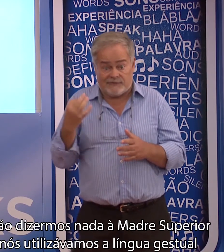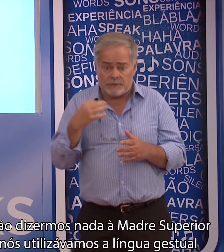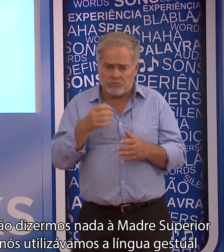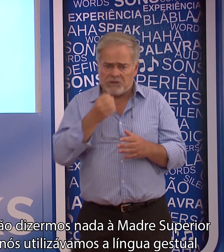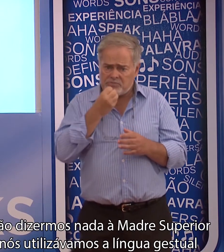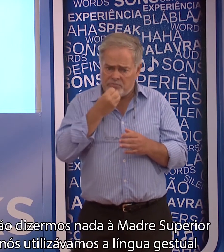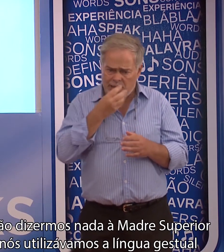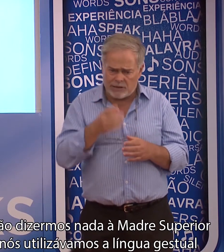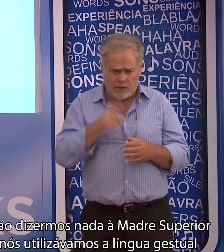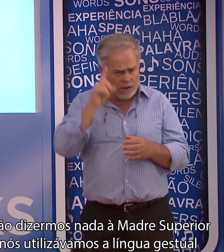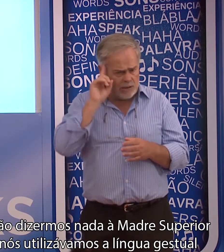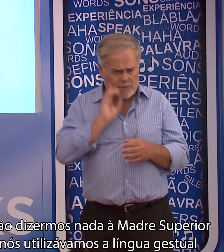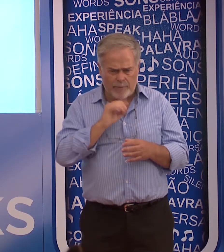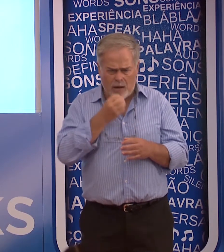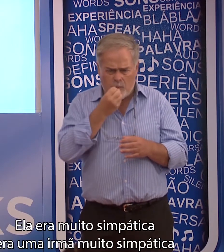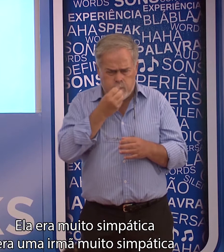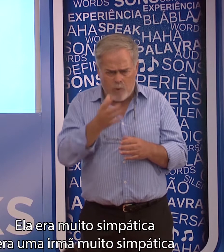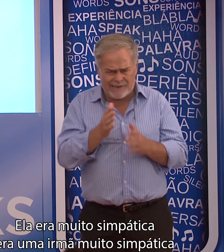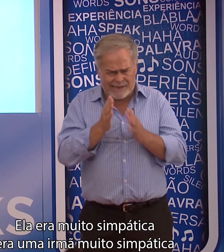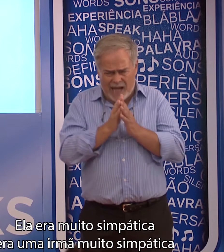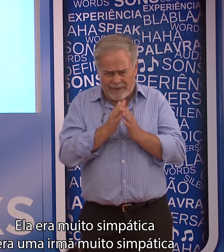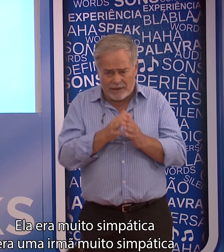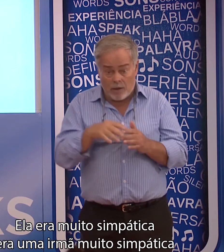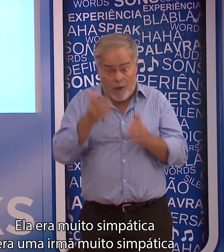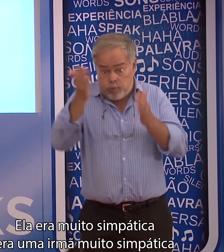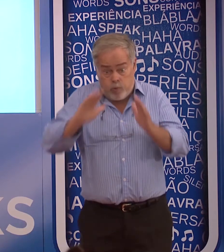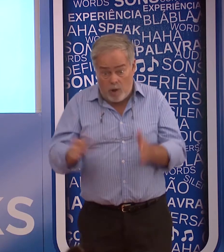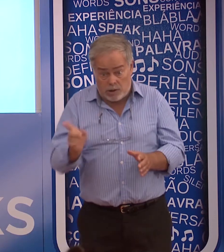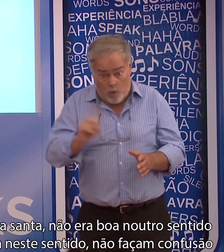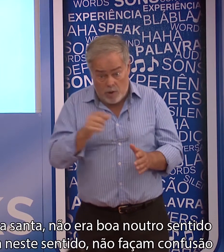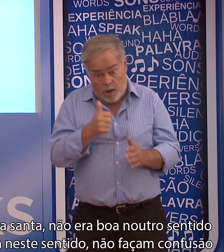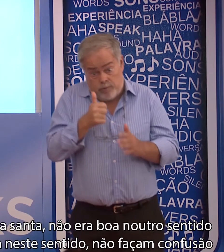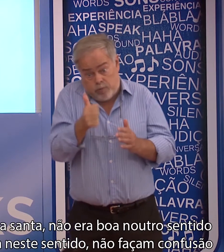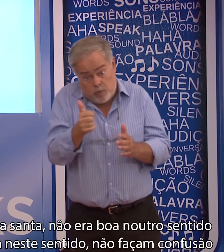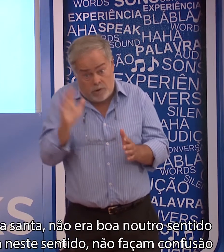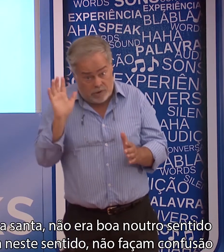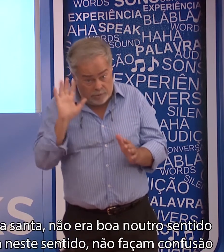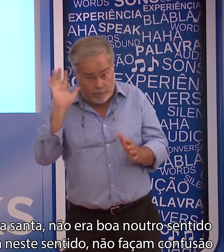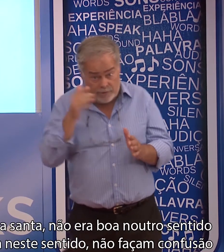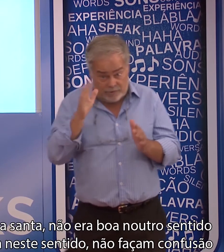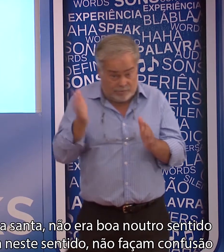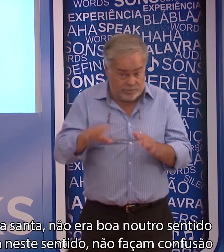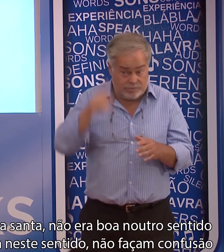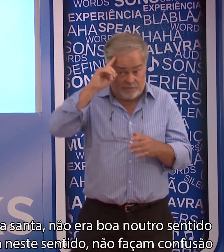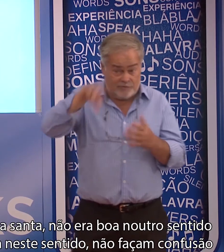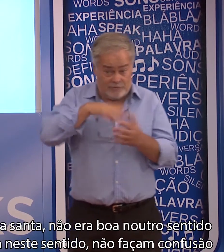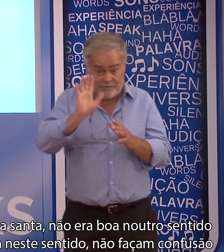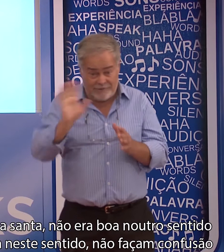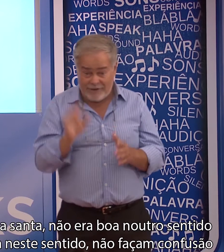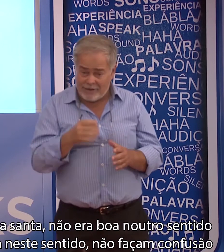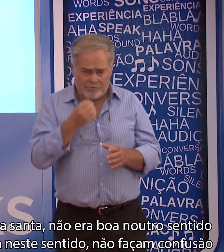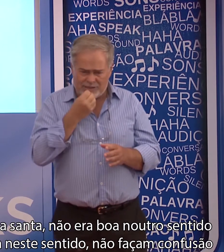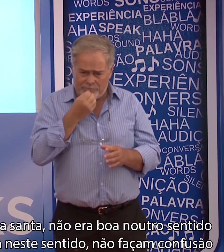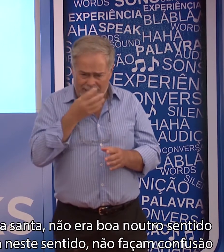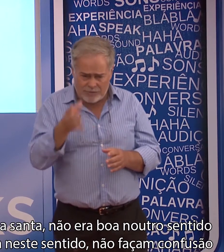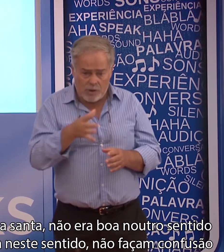Madre Superiora, que nós utilizávamos a língua gestual. Ela era muito simpática, era uma irmã muito simpática, era uma santa. Não era boa noutro sentido, hein? Era boa neste